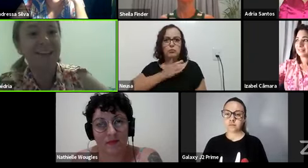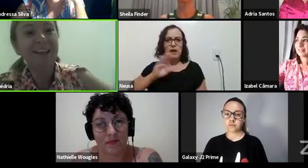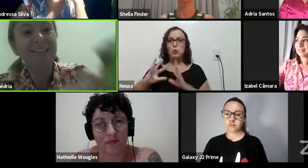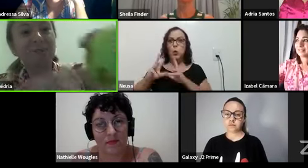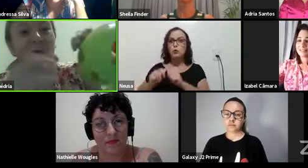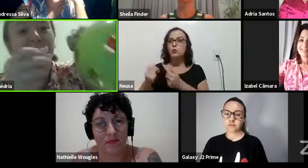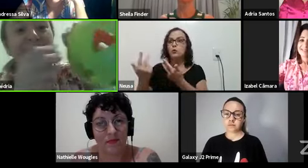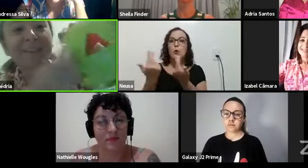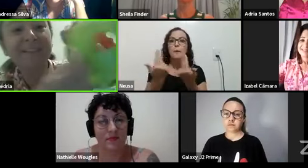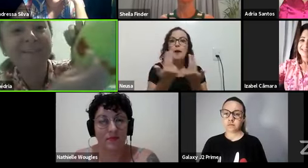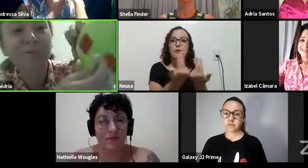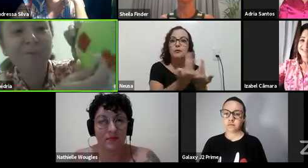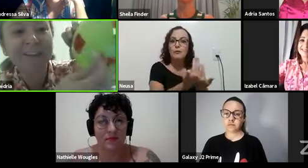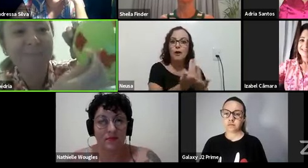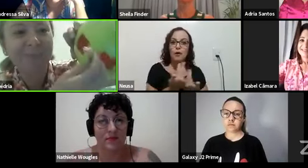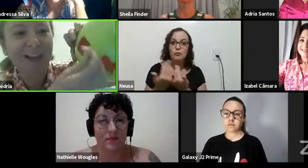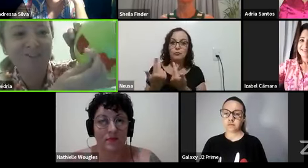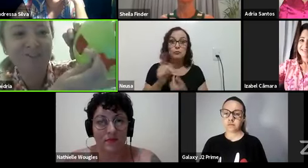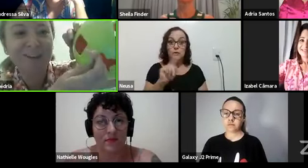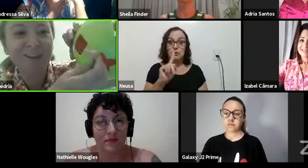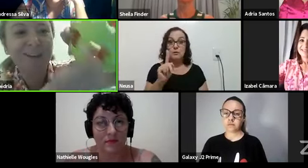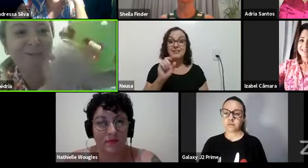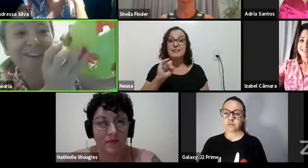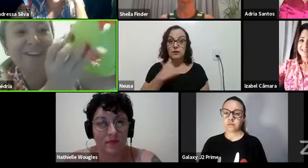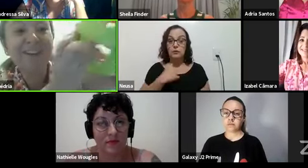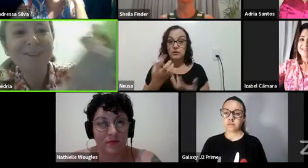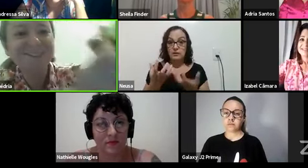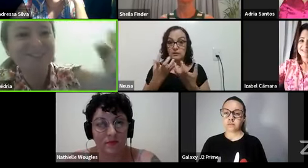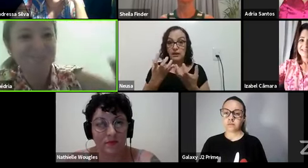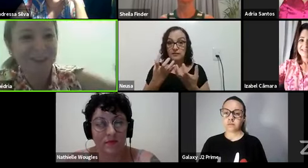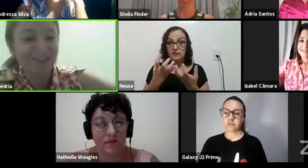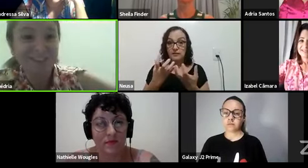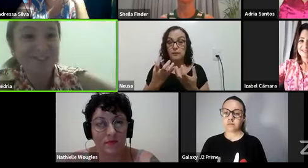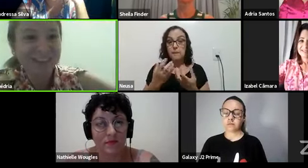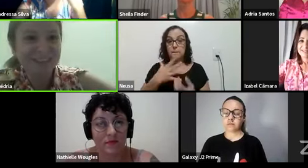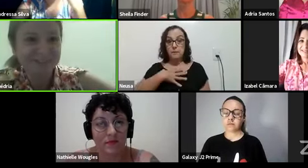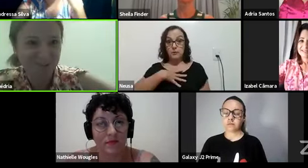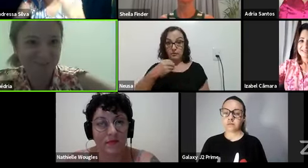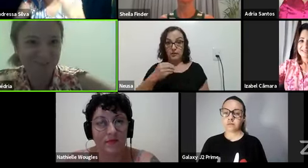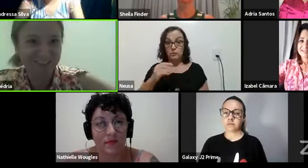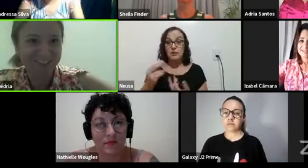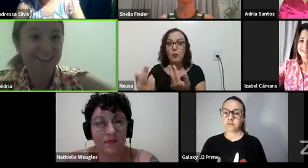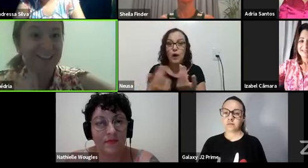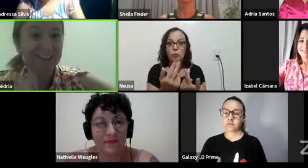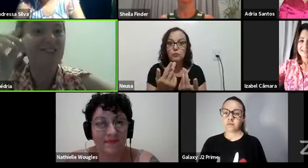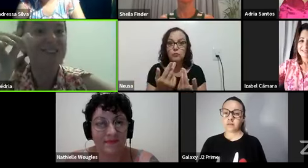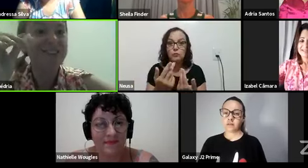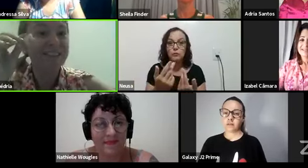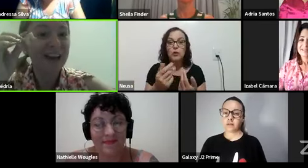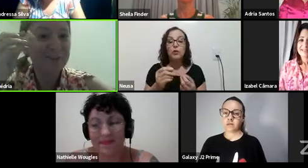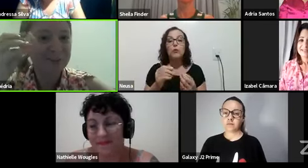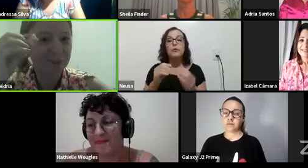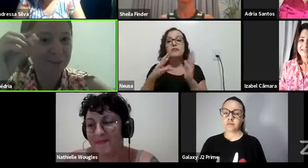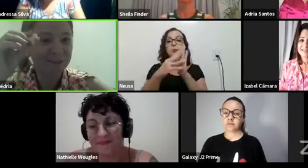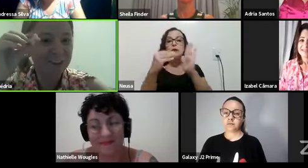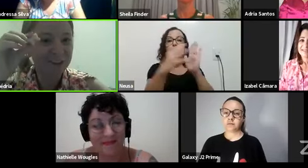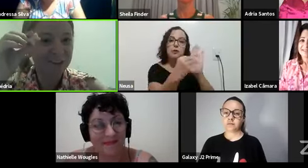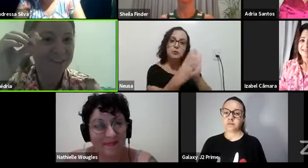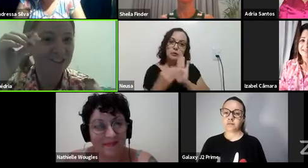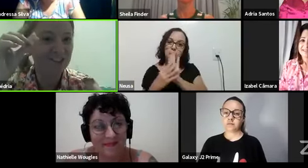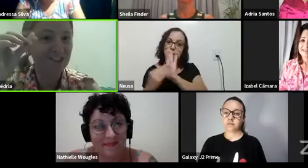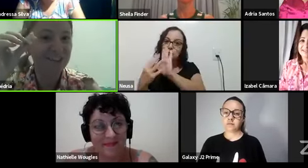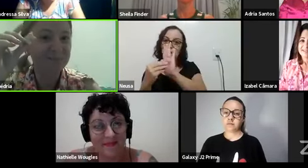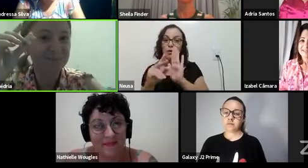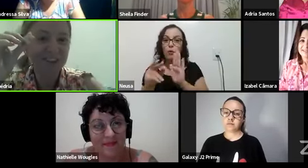eu pegava eles e colocava nesse mundo aqui de plástico. Não, isso aqui não existe mais, não serve mais para gente. A gente adapta o nosso